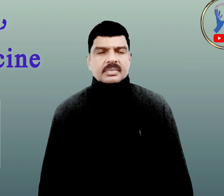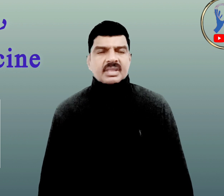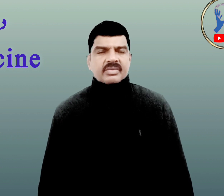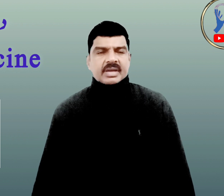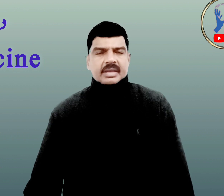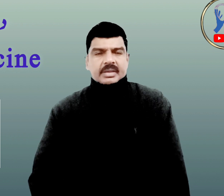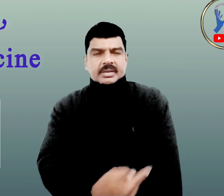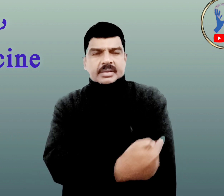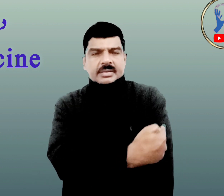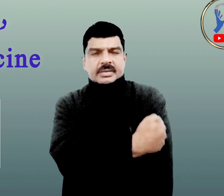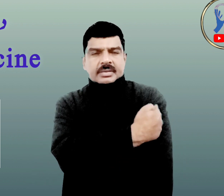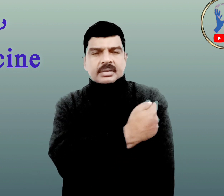दवाई